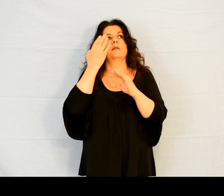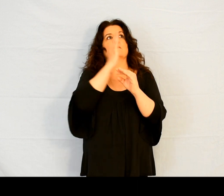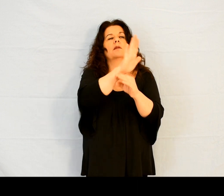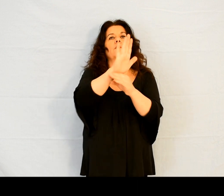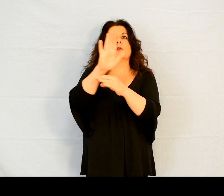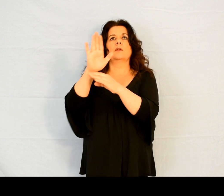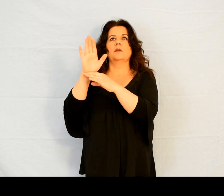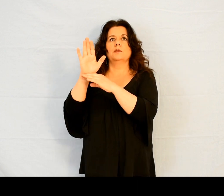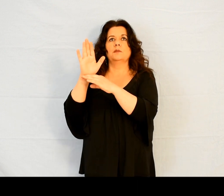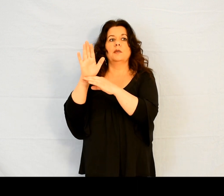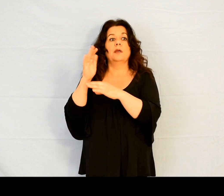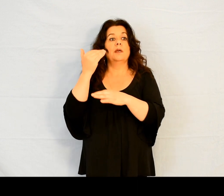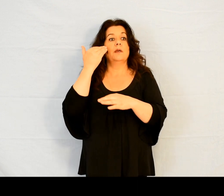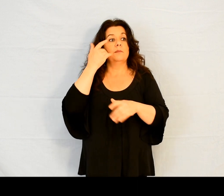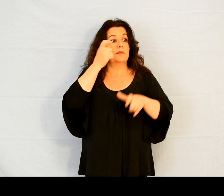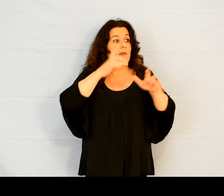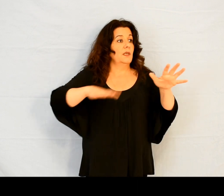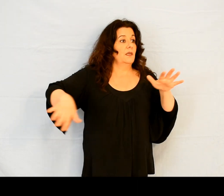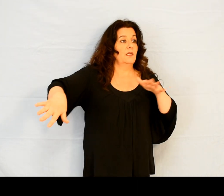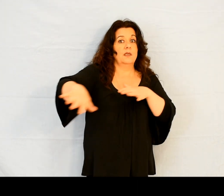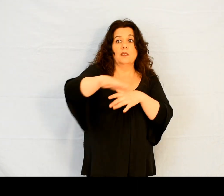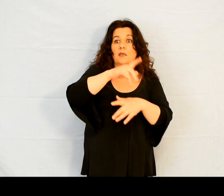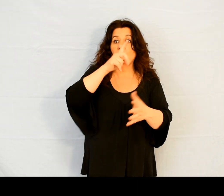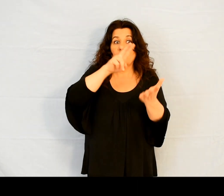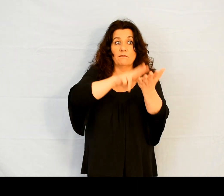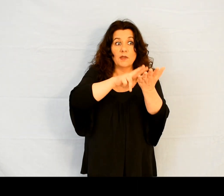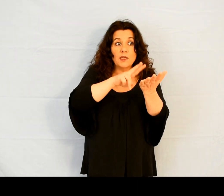Quiconque appartient à la vérité écoute ma parole. »